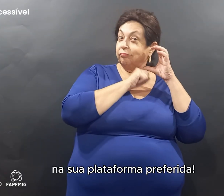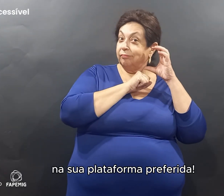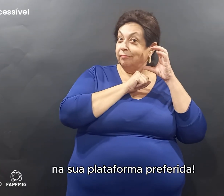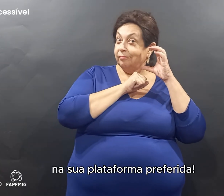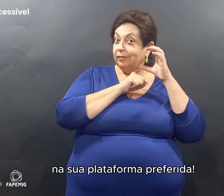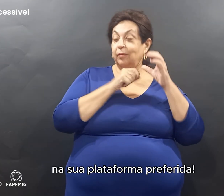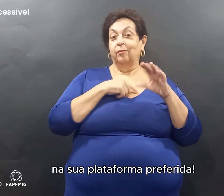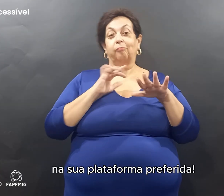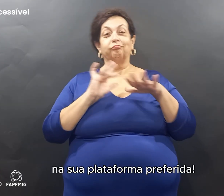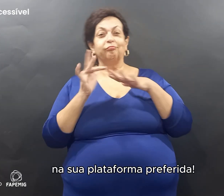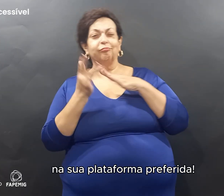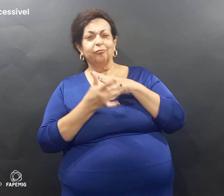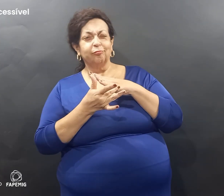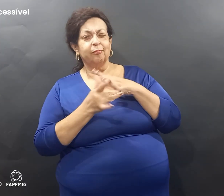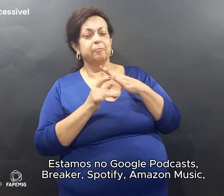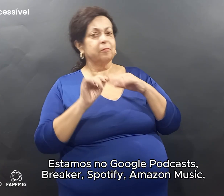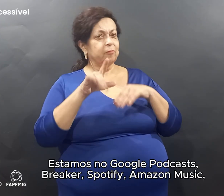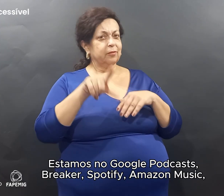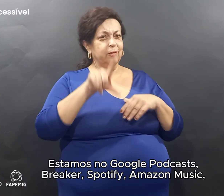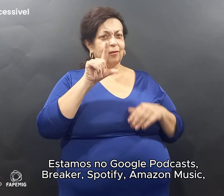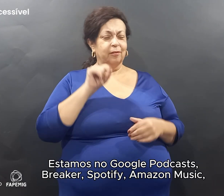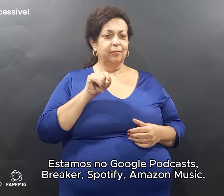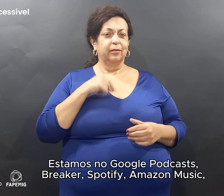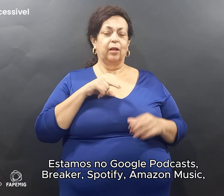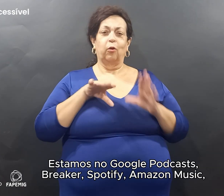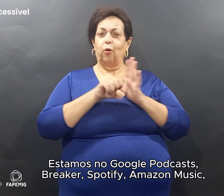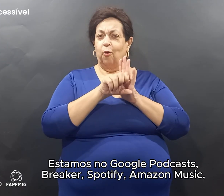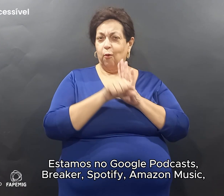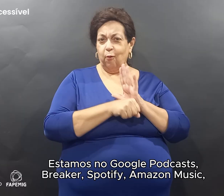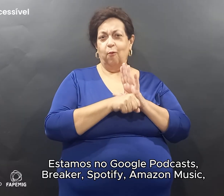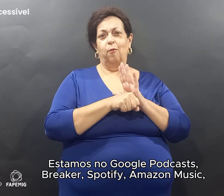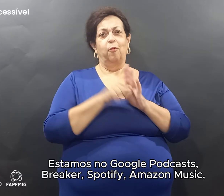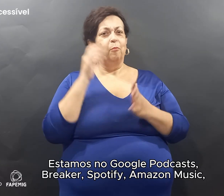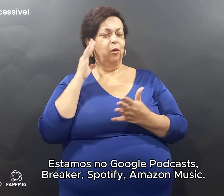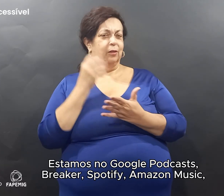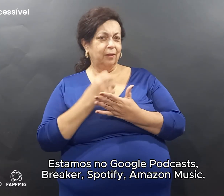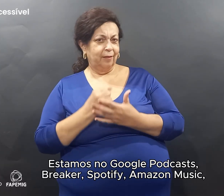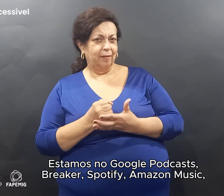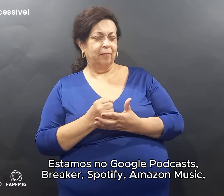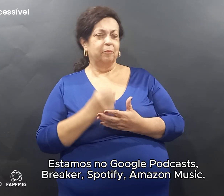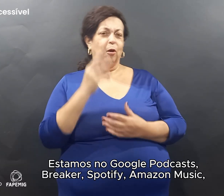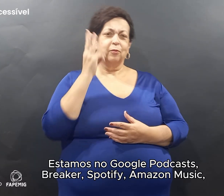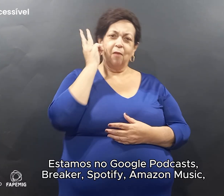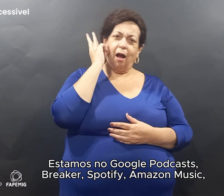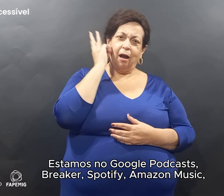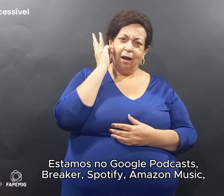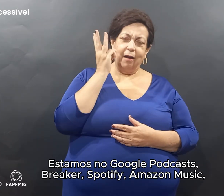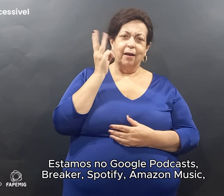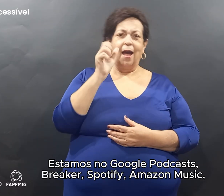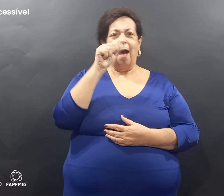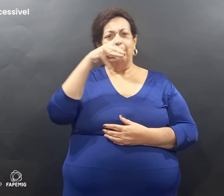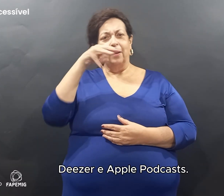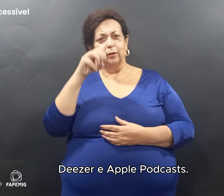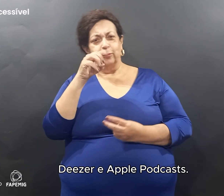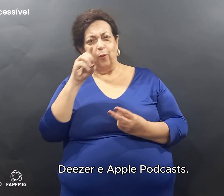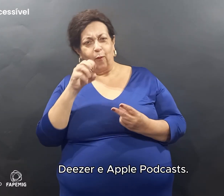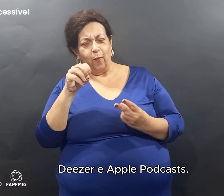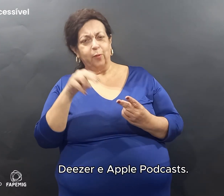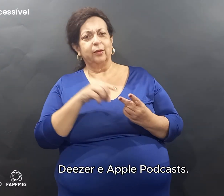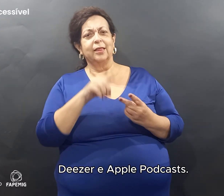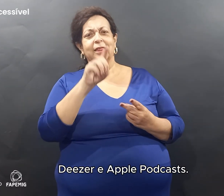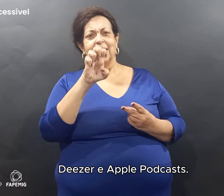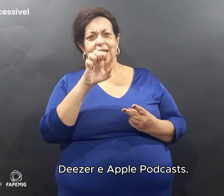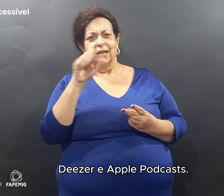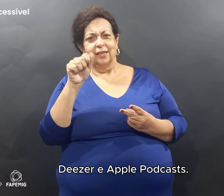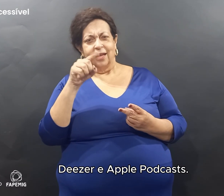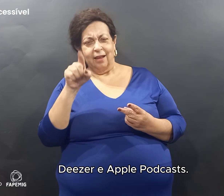sua plataforma preferida. Estamos no Google Podcasts, Breakers, Spotify, Amazon Music, Deezer e